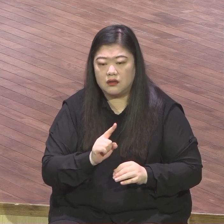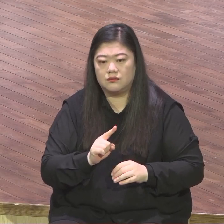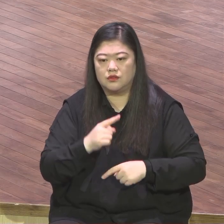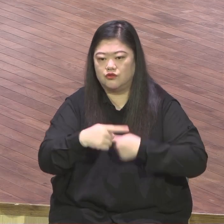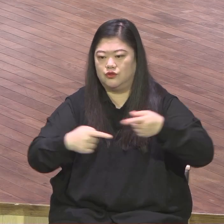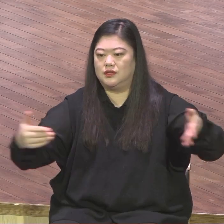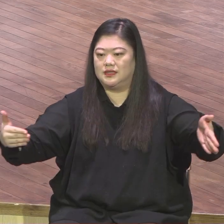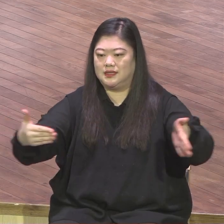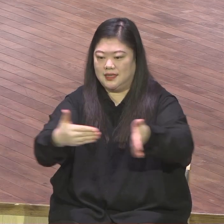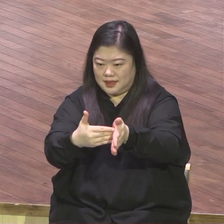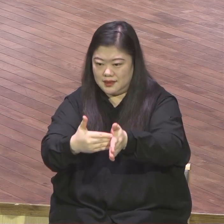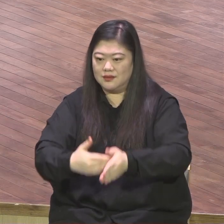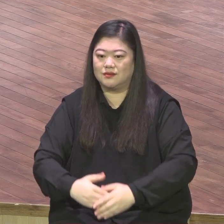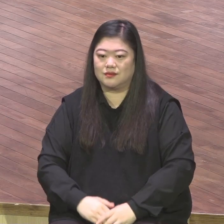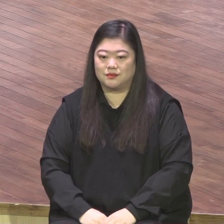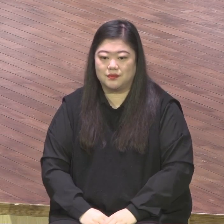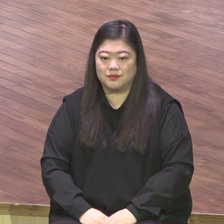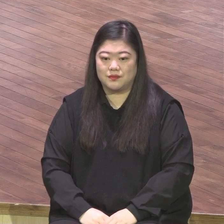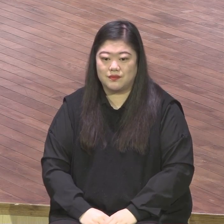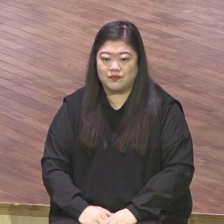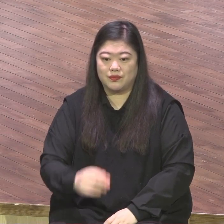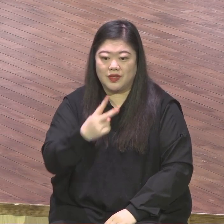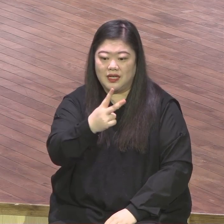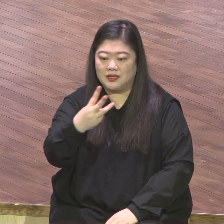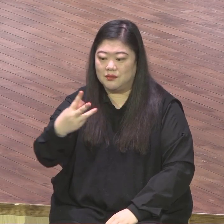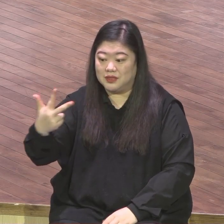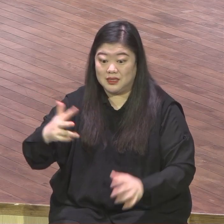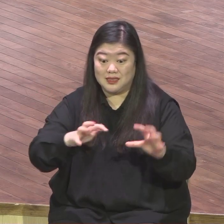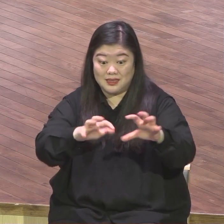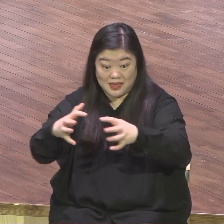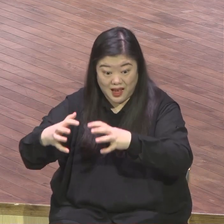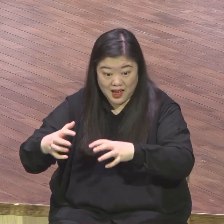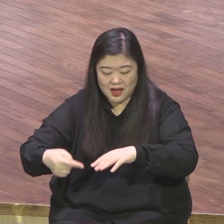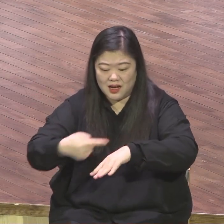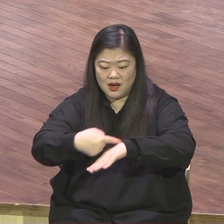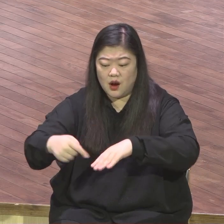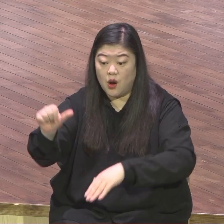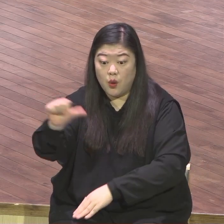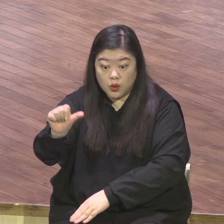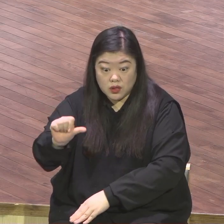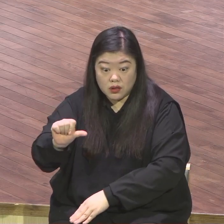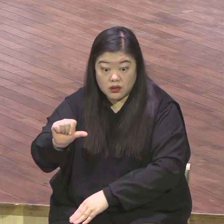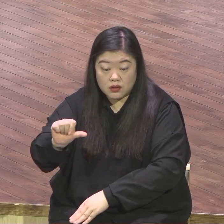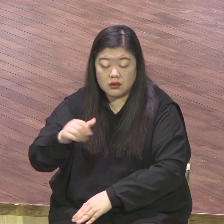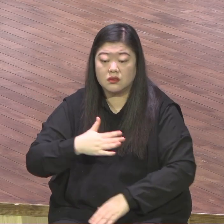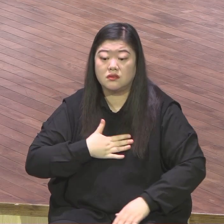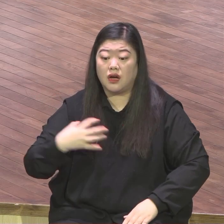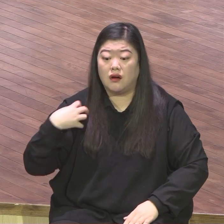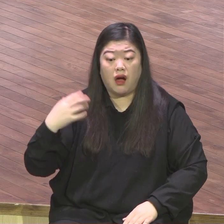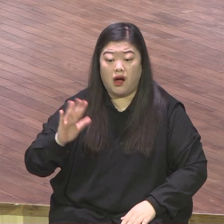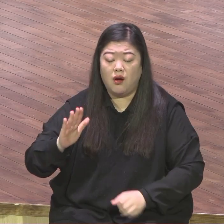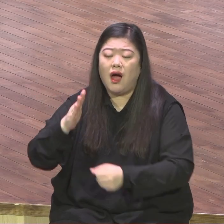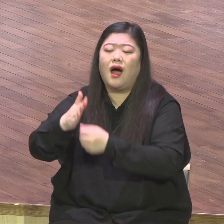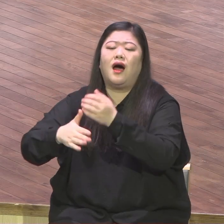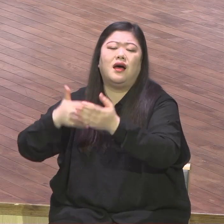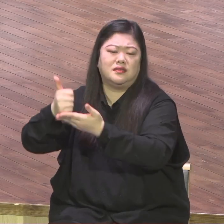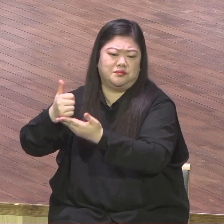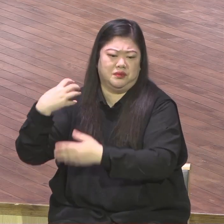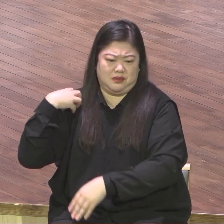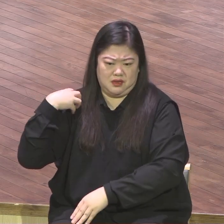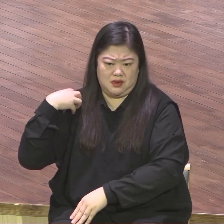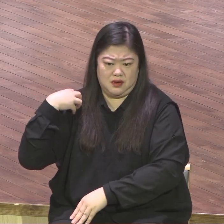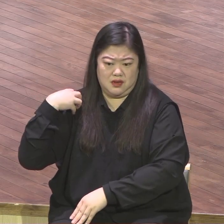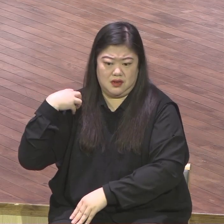237 나라 5천조 복음하는 하나님의 절대 계획이냐 아니냐, 이게 중요한 거예요. 237 나라 5천조